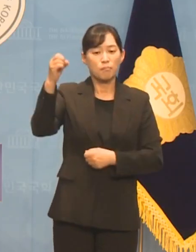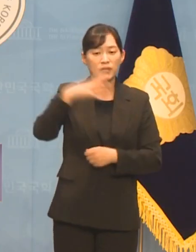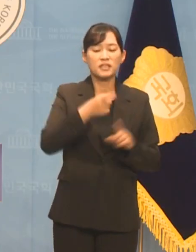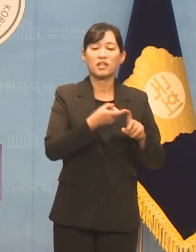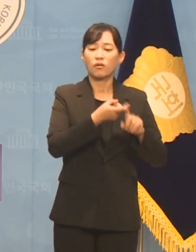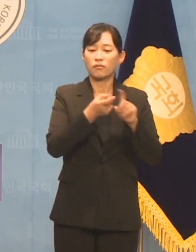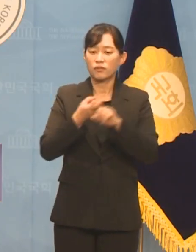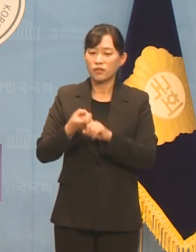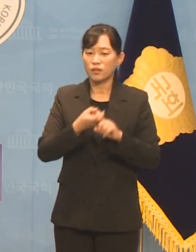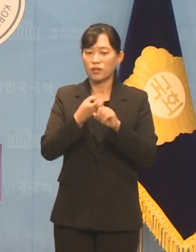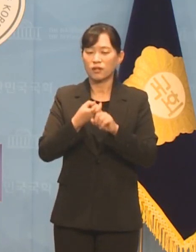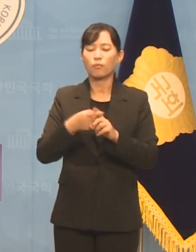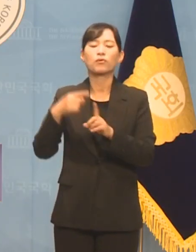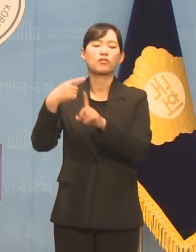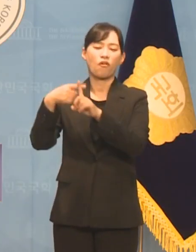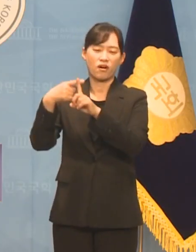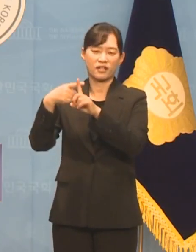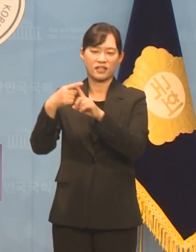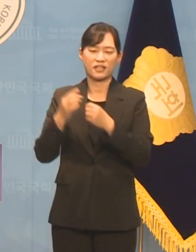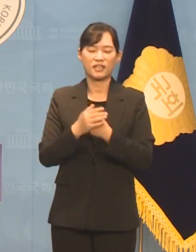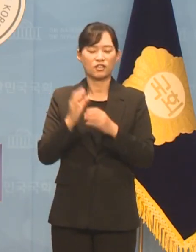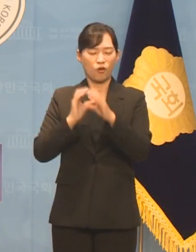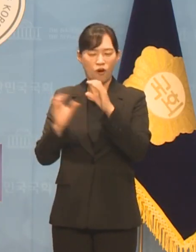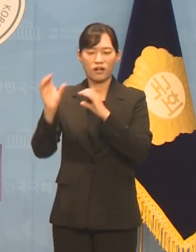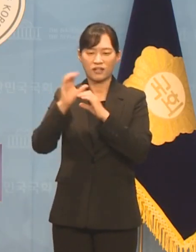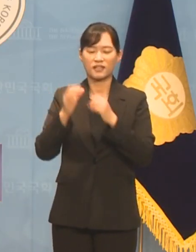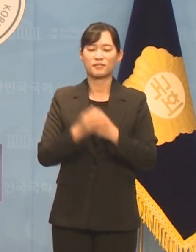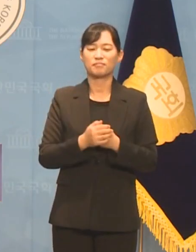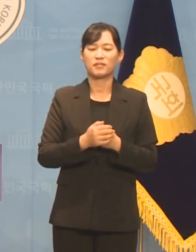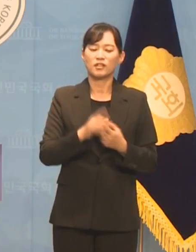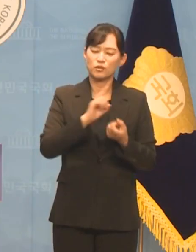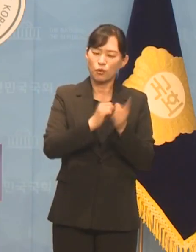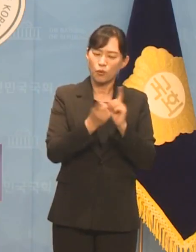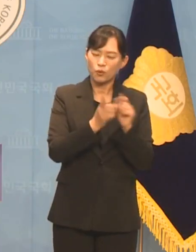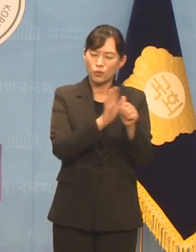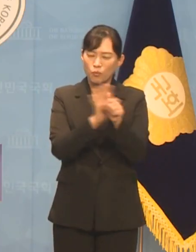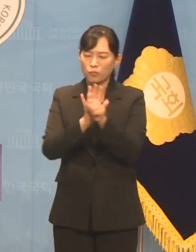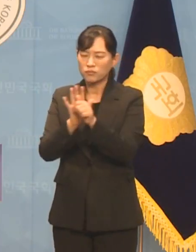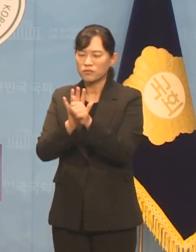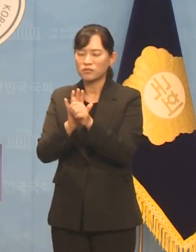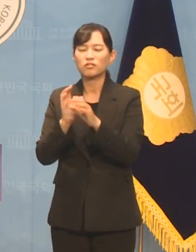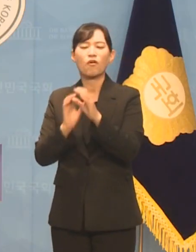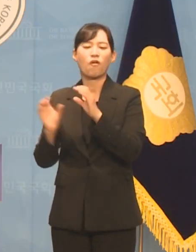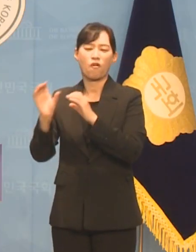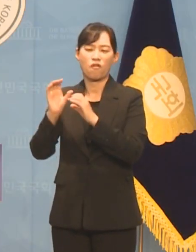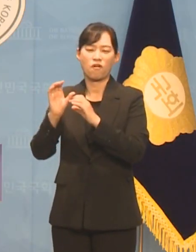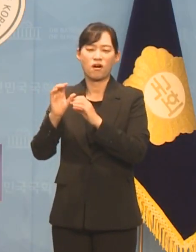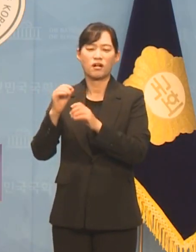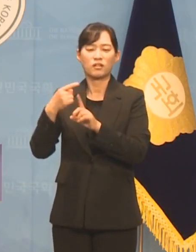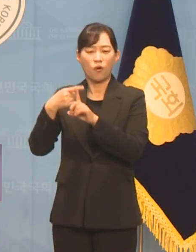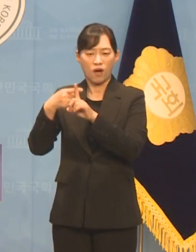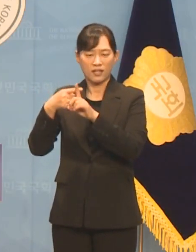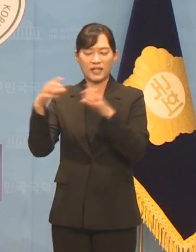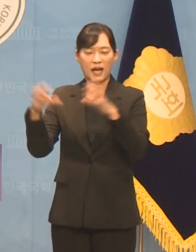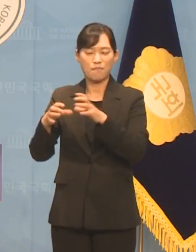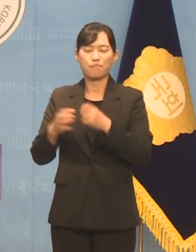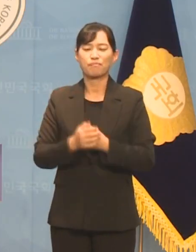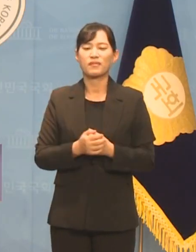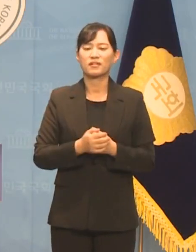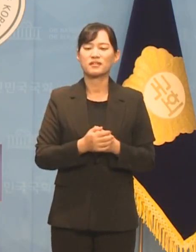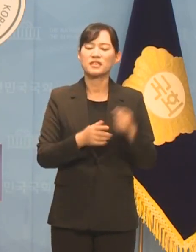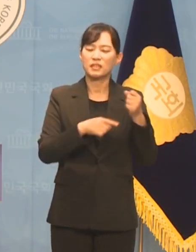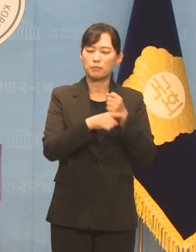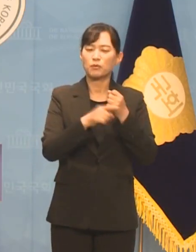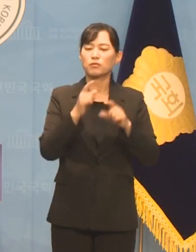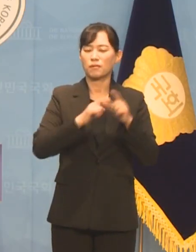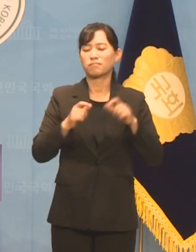더하기, 모두의 번영으로 더하기, 서로의 돌봄으로 더하기, 다자외교 협력으로 더하기 등 다양한 의미로